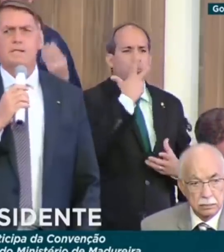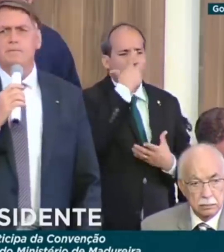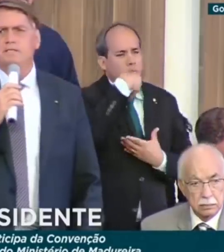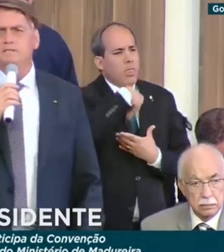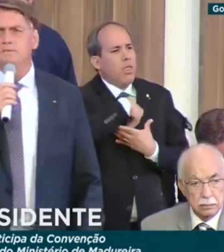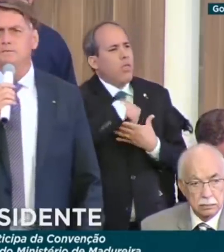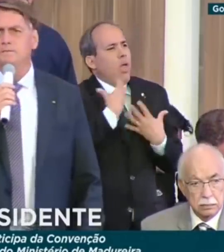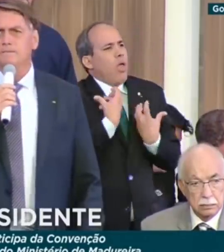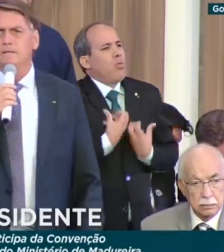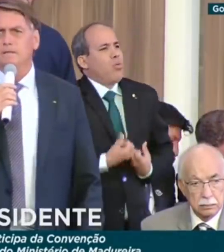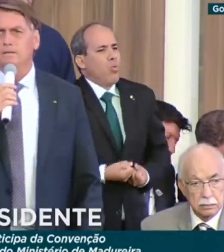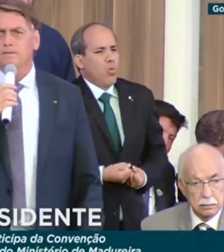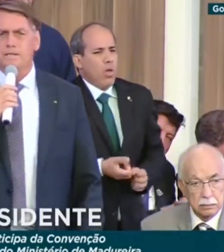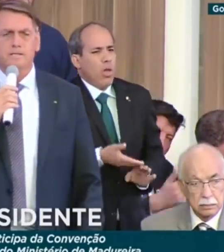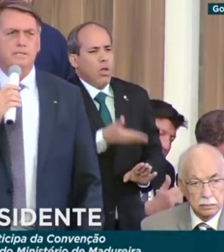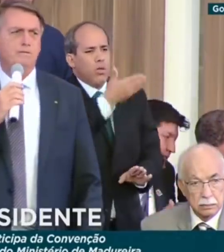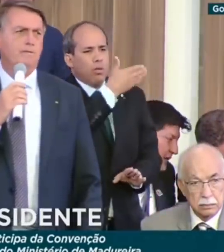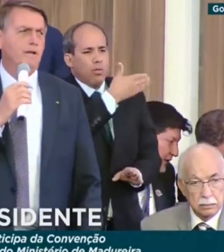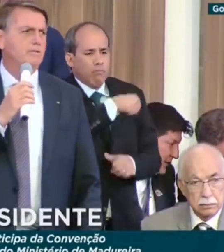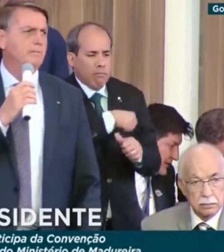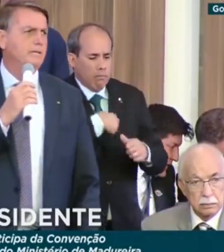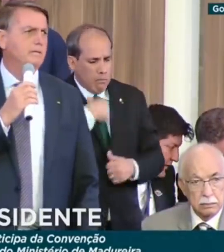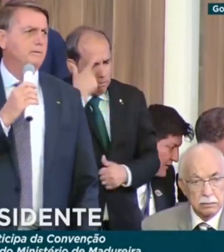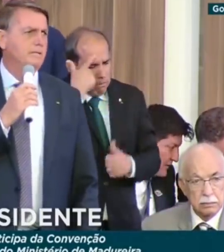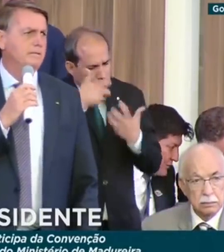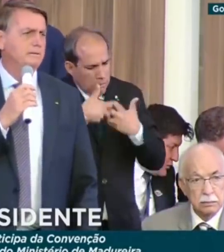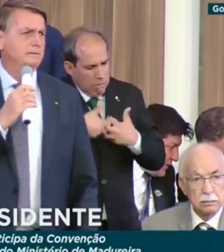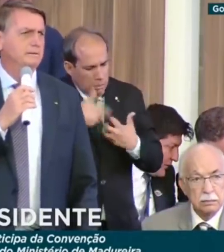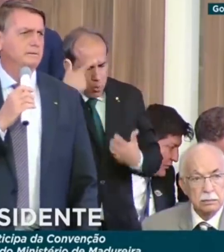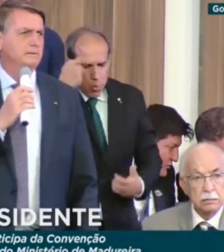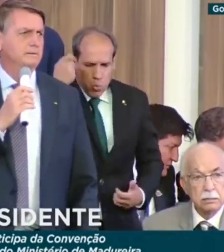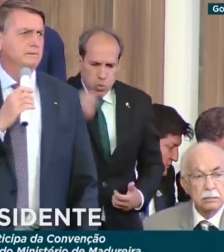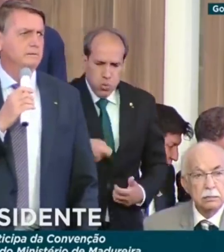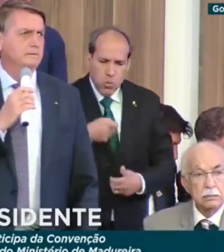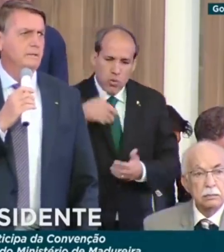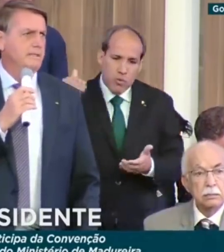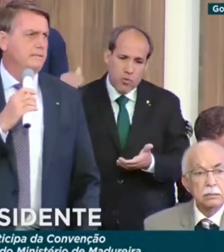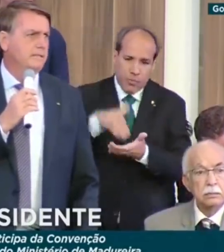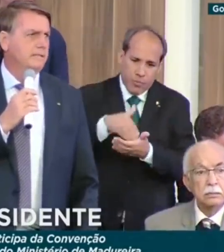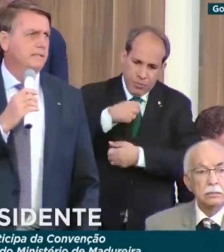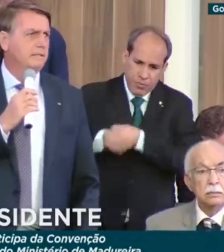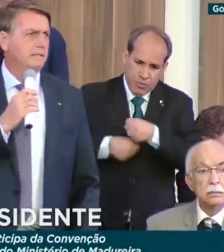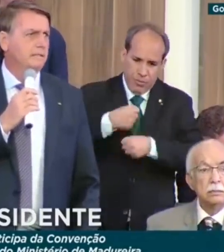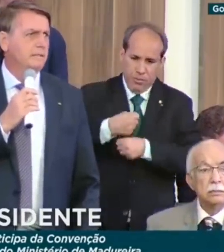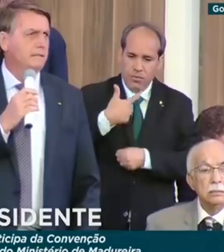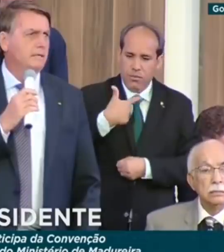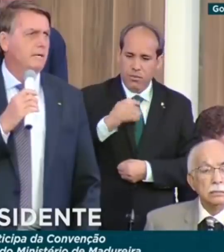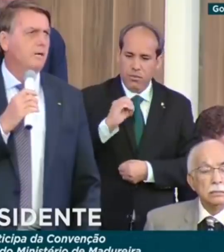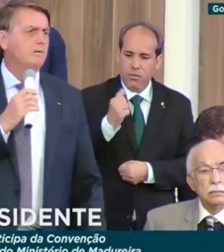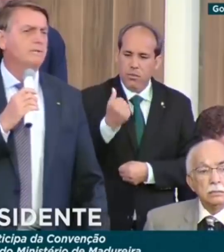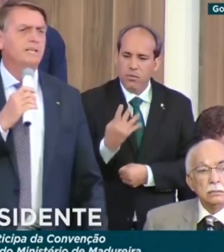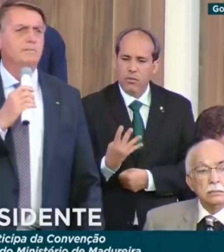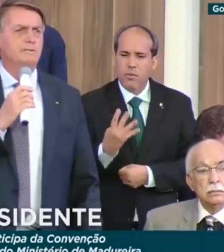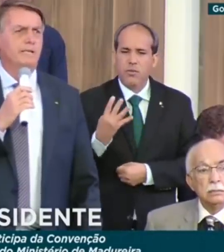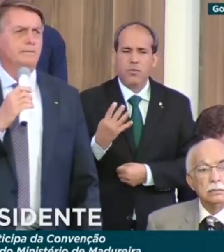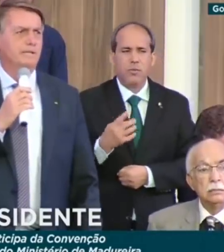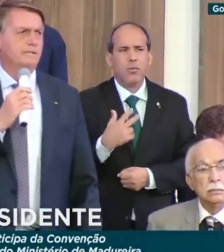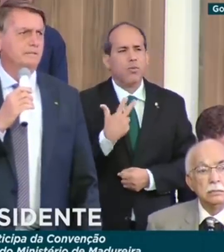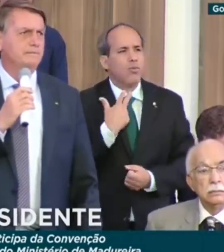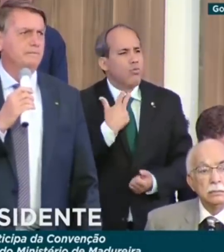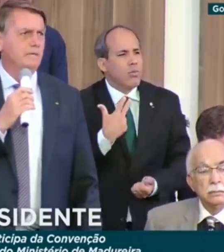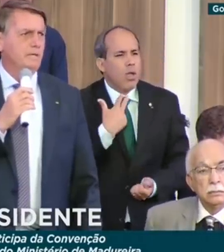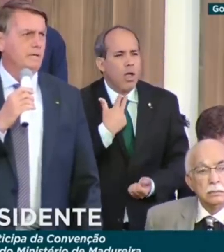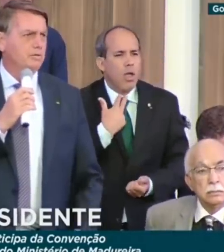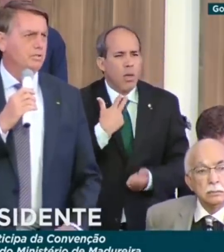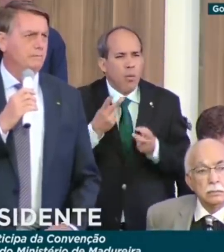Em cima disso, eu decidi no final de 2014 a dizer que algo tem que mudar no